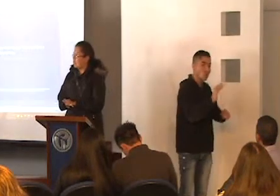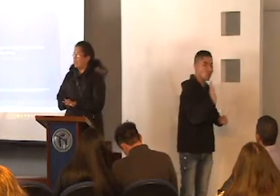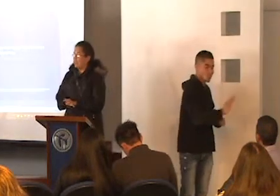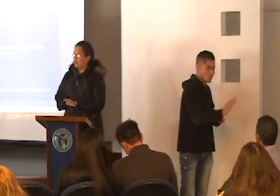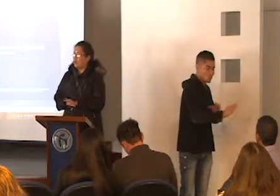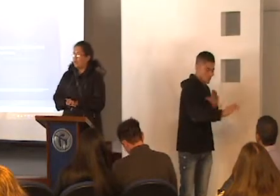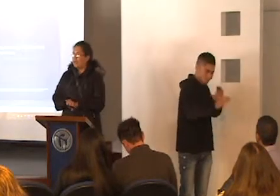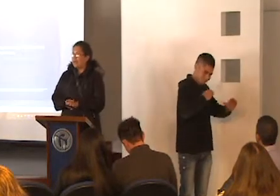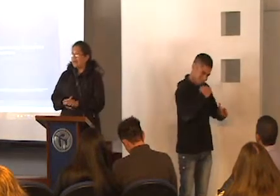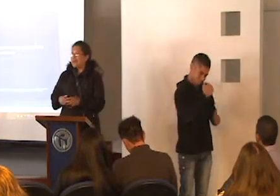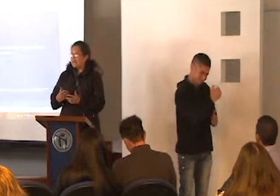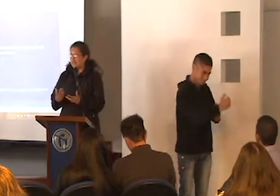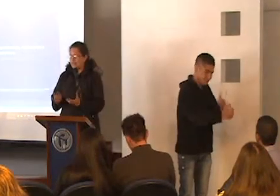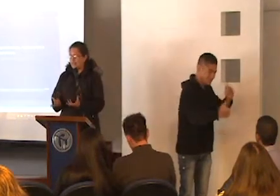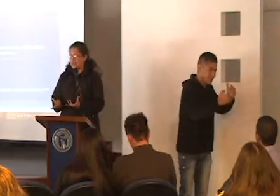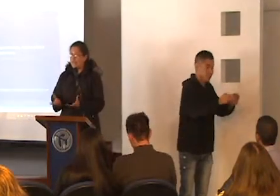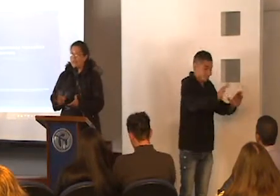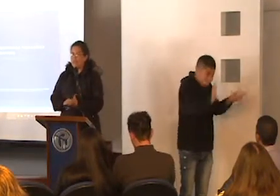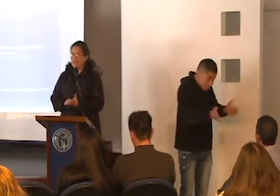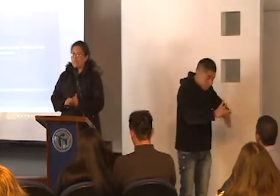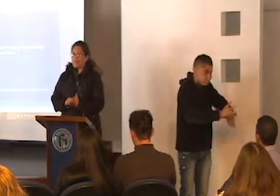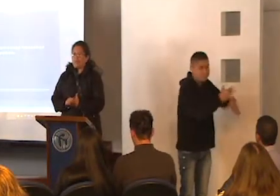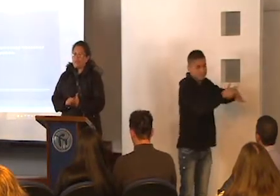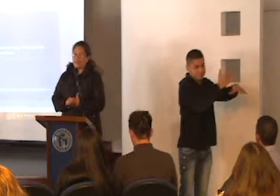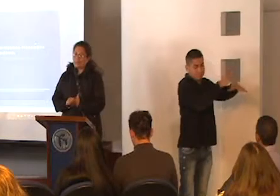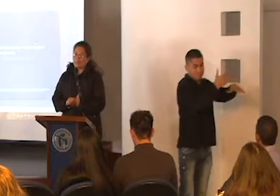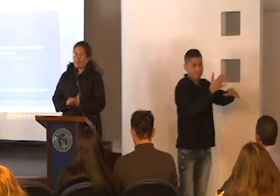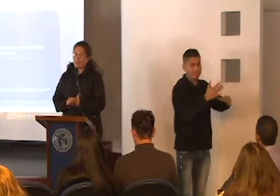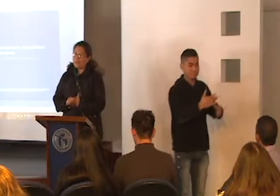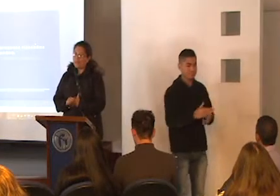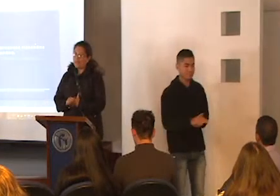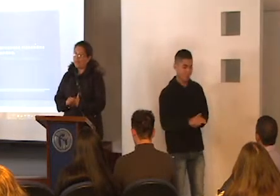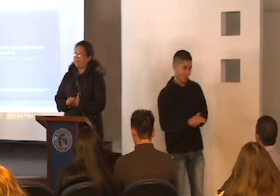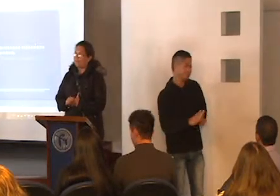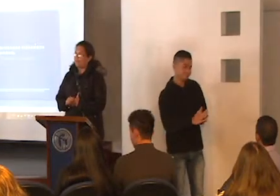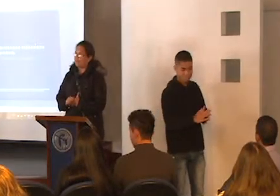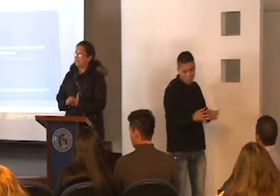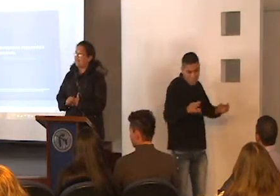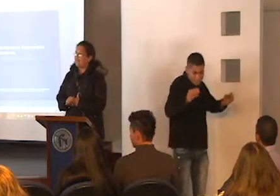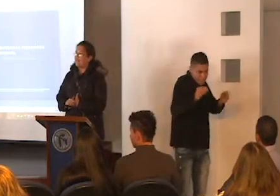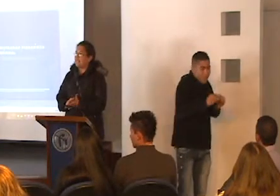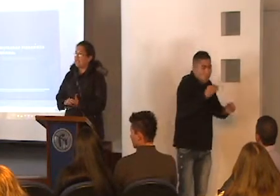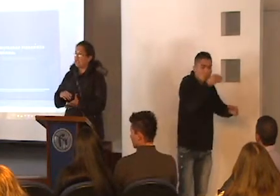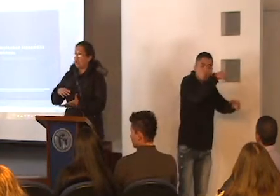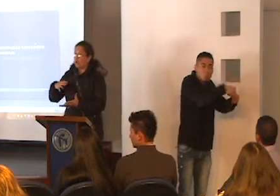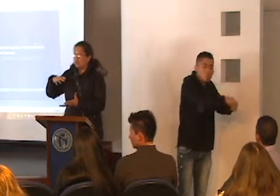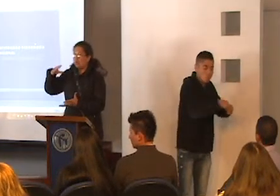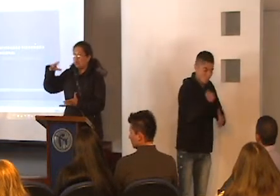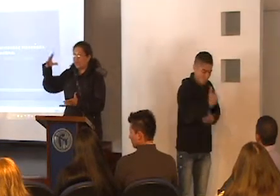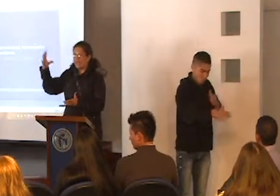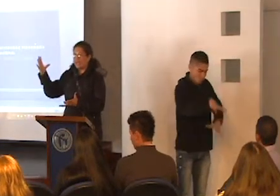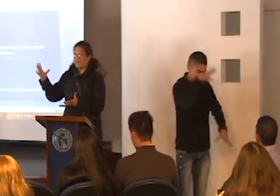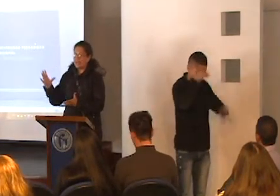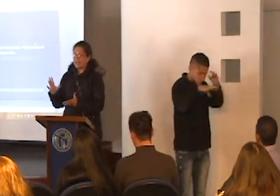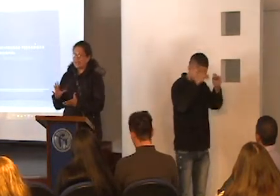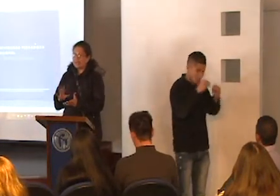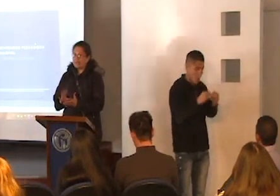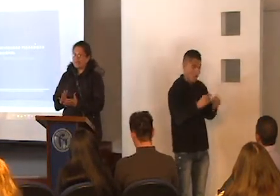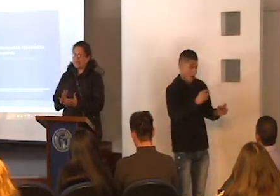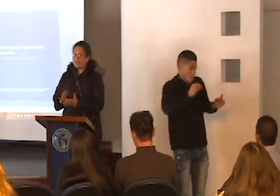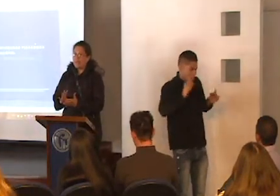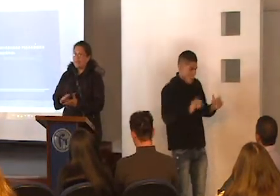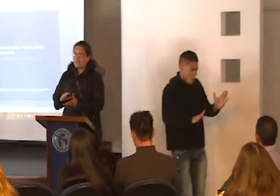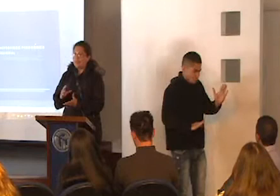con los niños, lo cual era pues un abrebocas para lo que es el proceso de aprendizaje. Quizá no se logren muchos